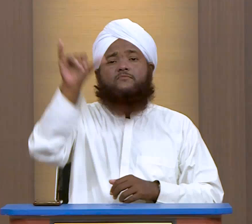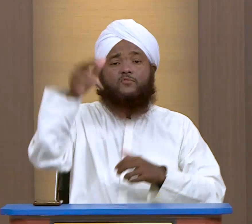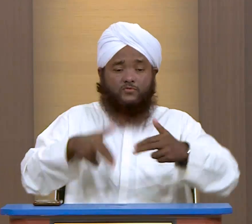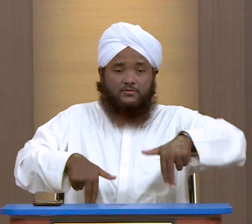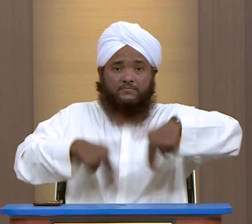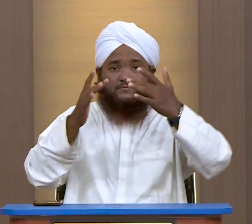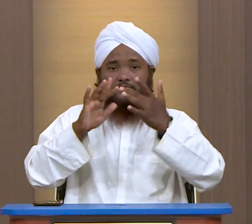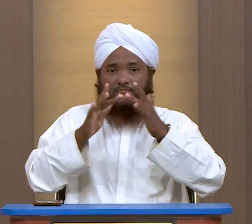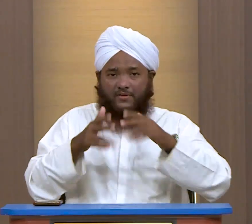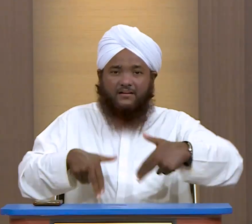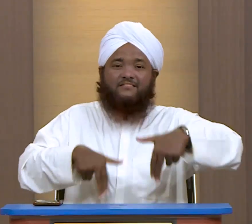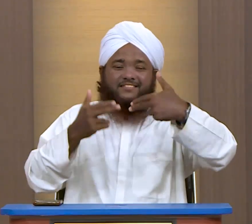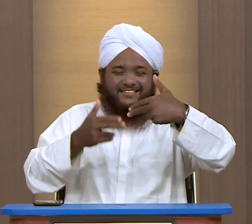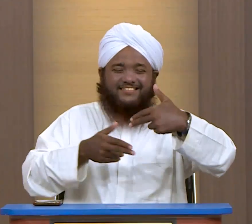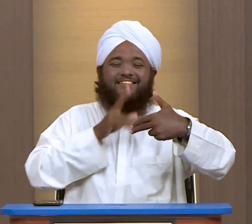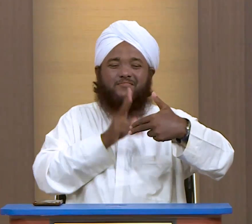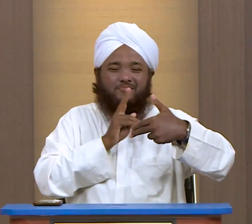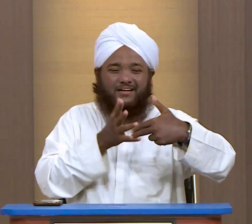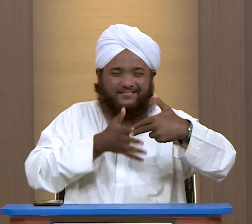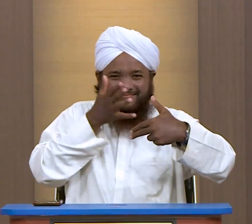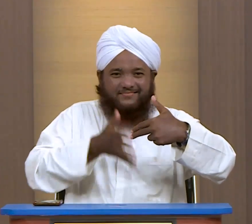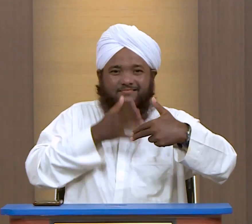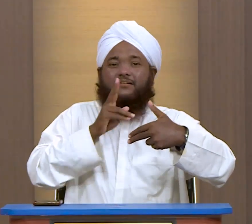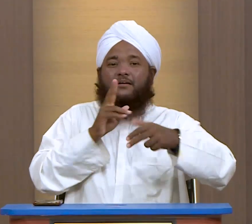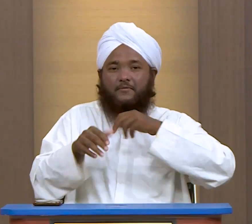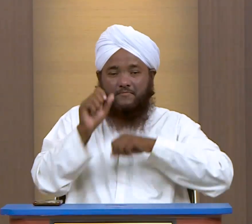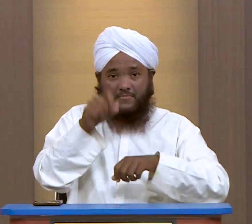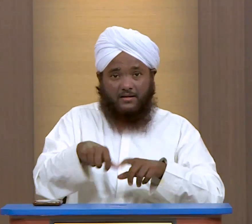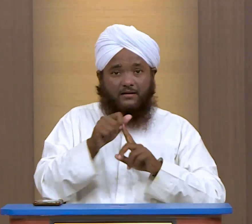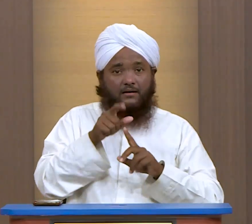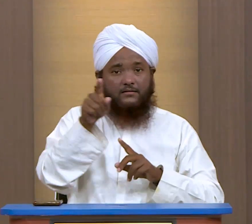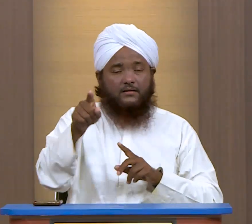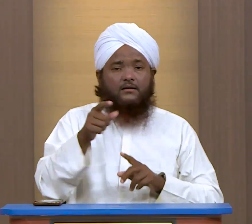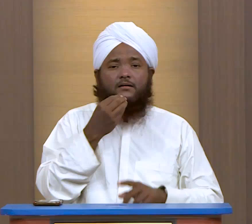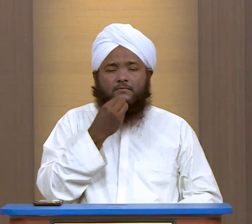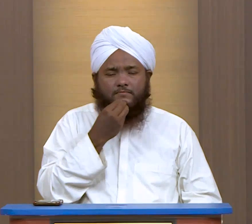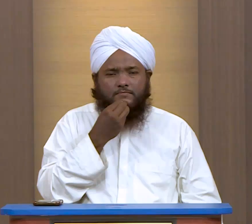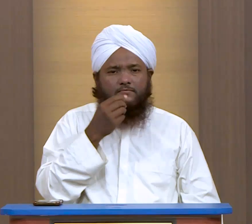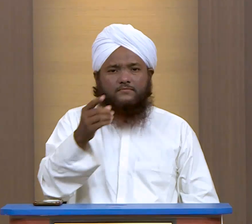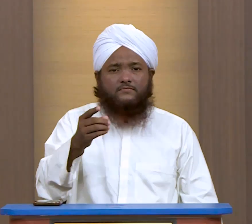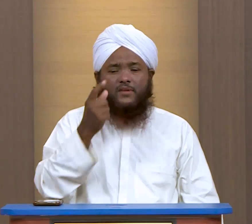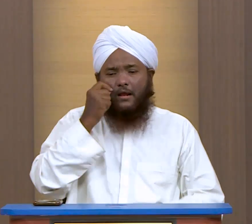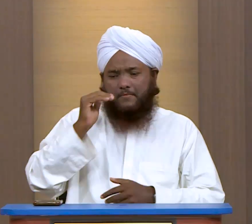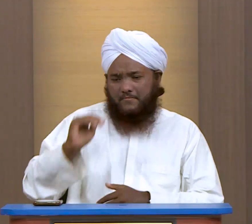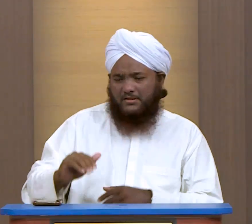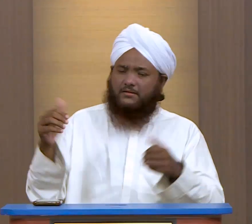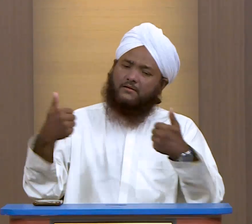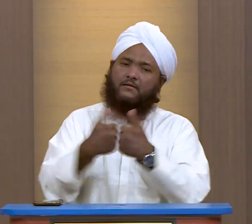ذریعے ویڈیو کال پر ان کی زیارت کریں۔ بڑھاپے میں ماں باپ بچوں جیسی حرکتیں کرنے لگتے ہیں، بس